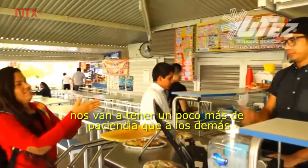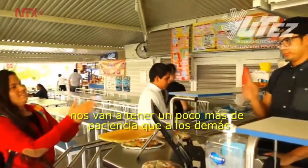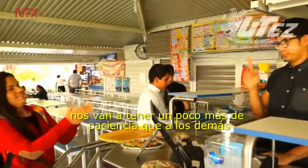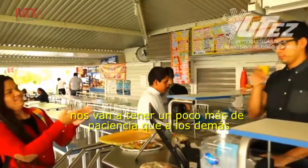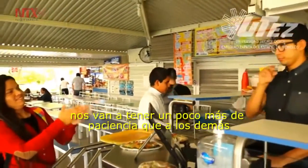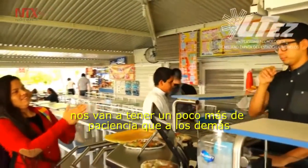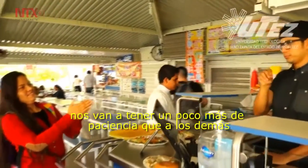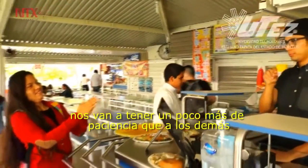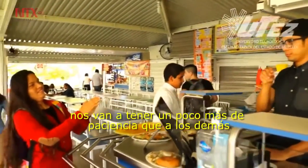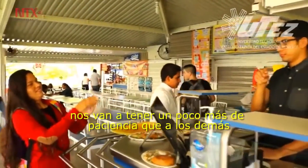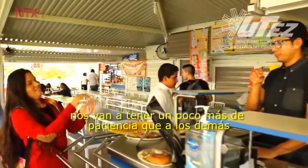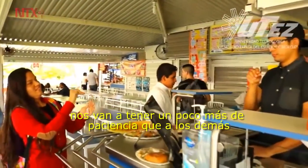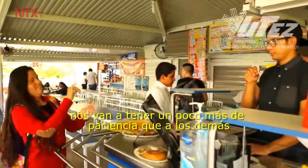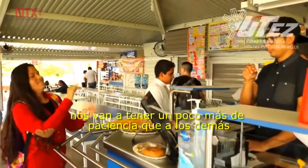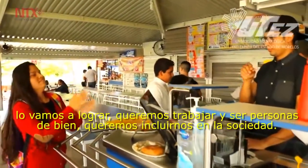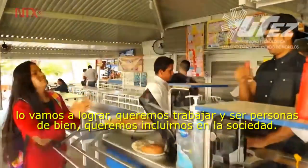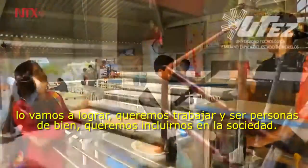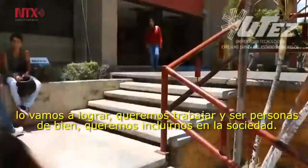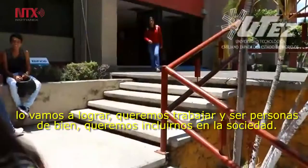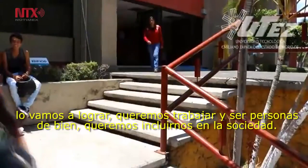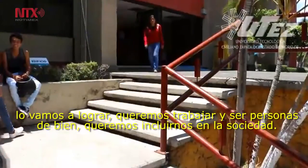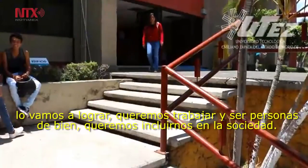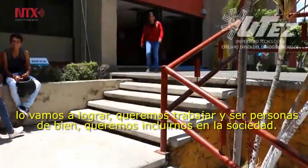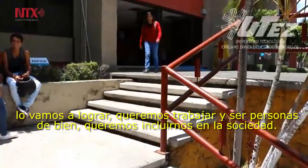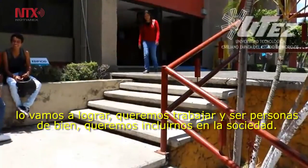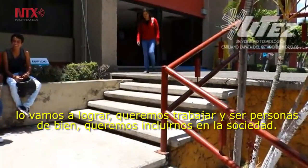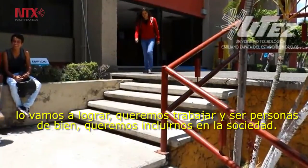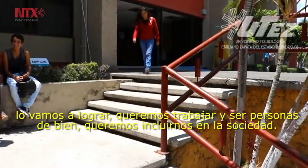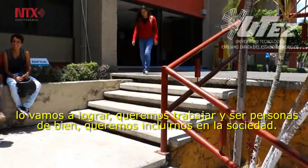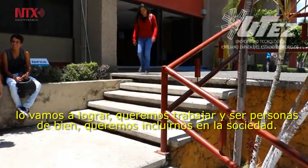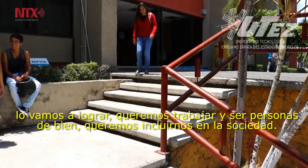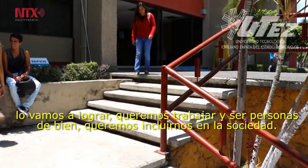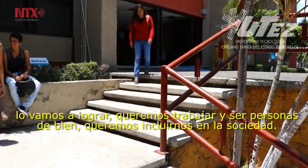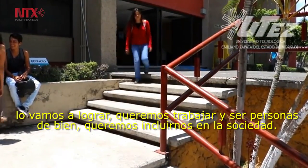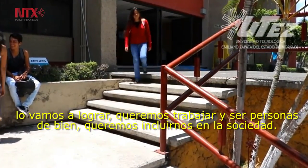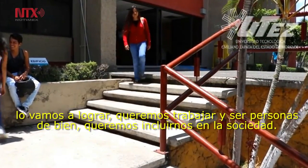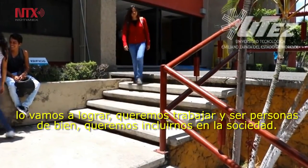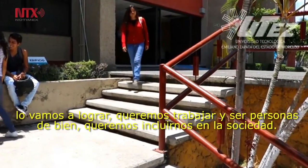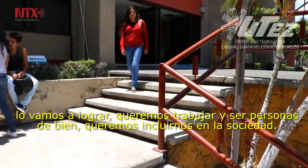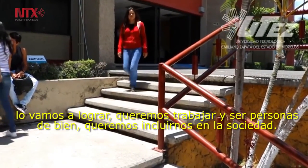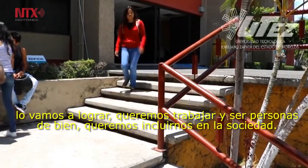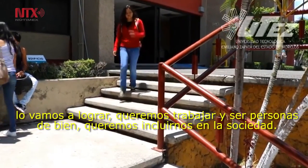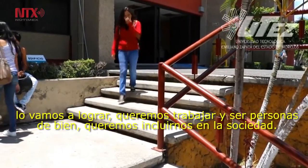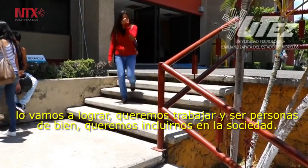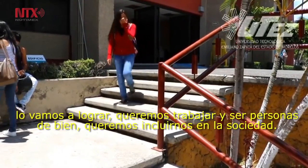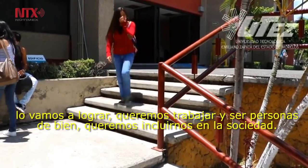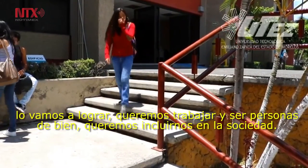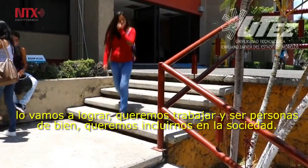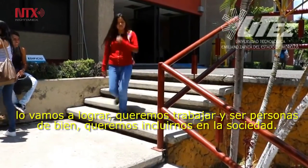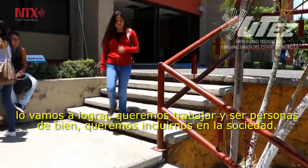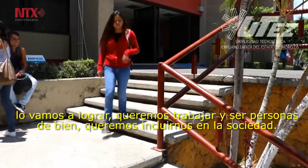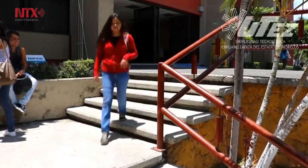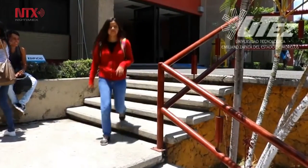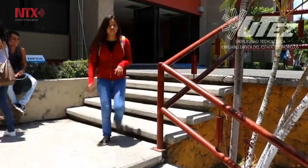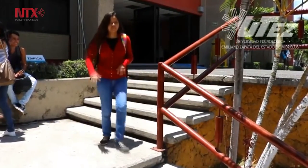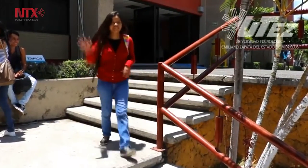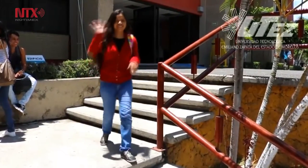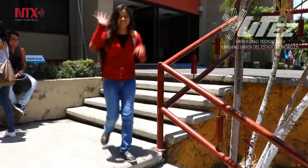pero nosotros lo vamos a lograr y queremos trabajar y ser personas de bien, incluirnos en la sociedad. Con información de